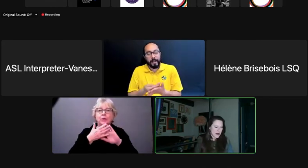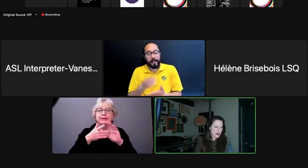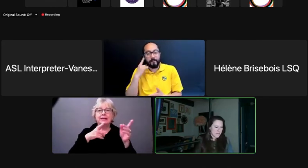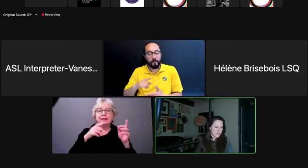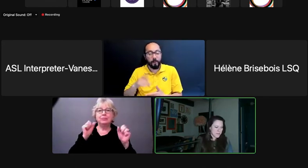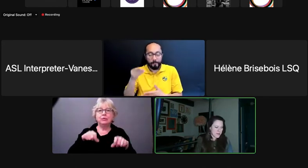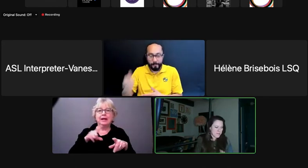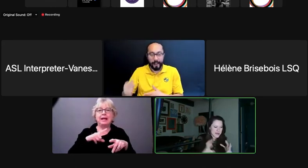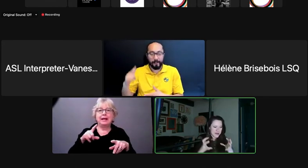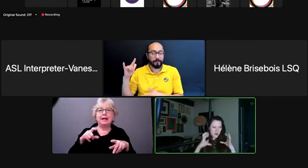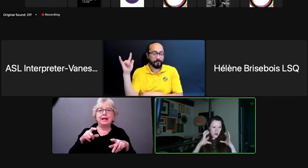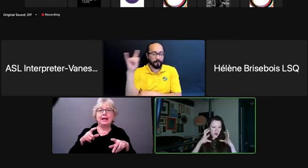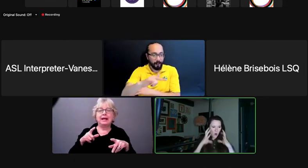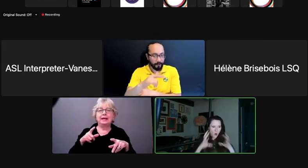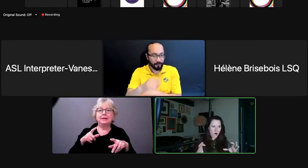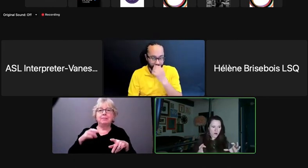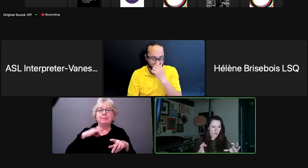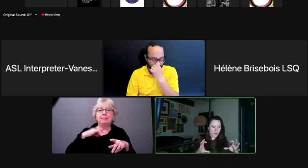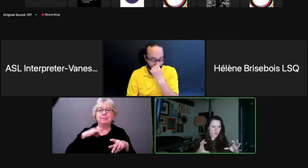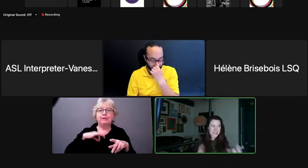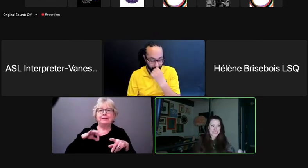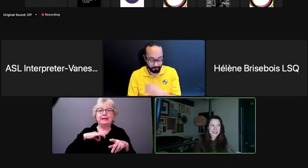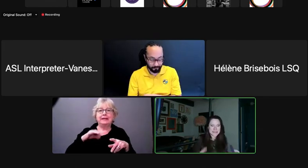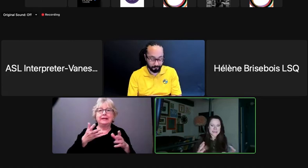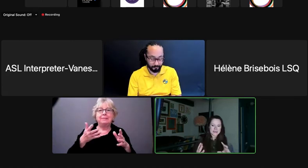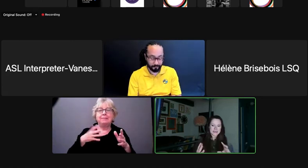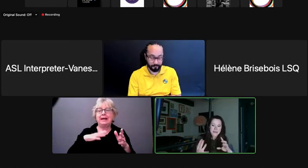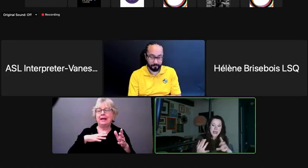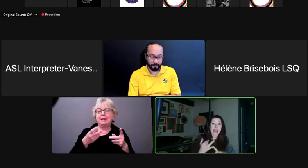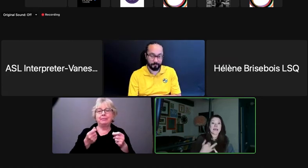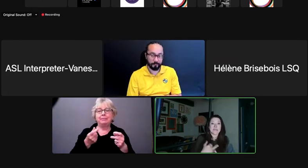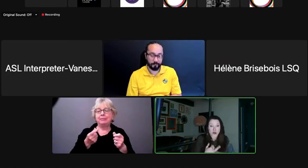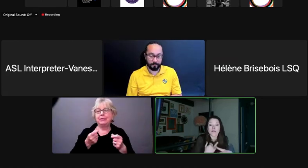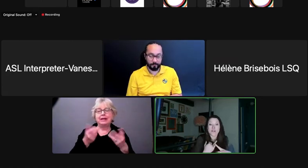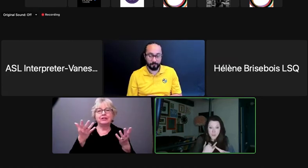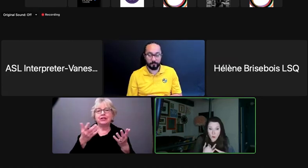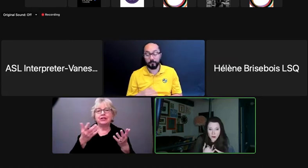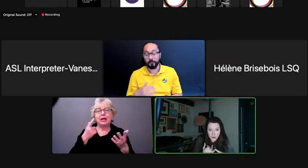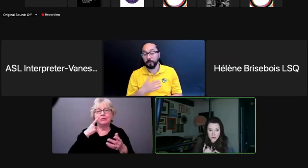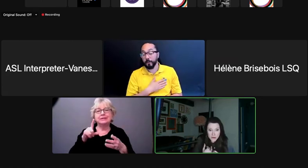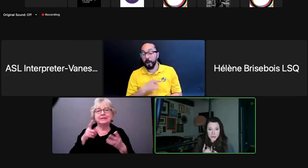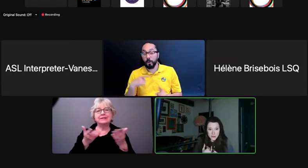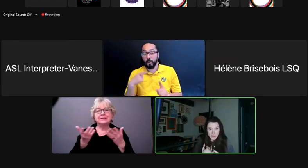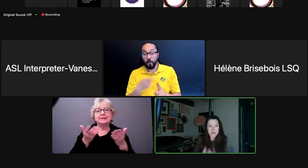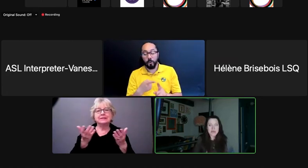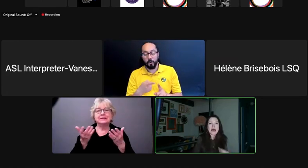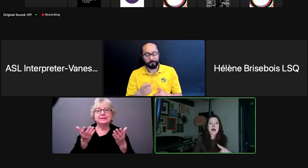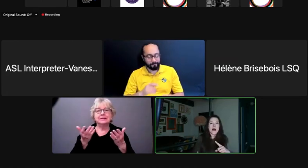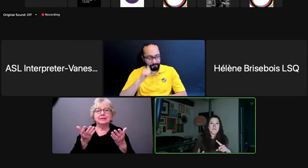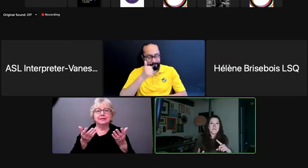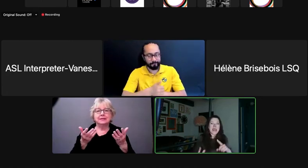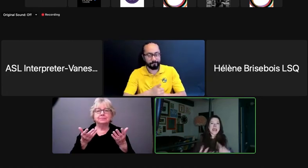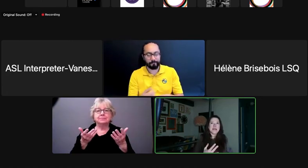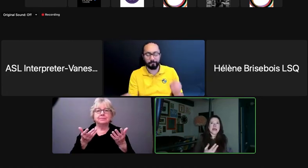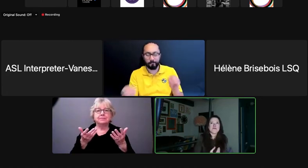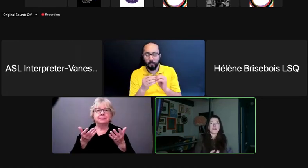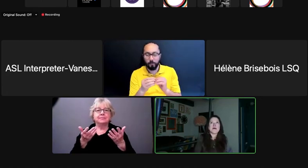descriptions audio mais qui n'ont pas le financement nécessaire alors cela pour vous dire